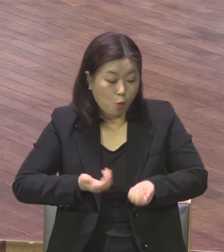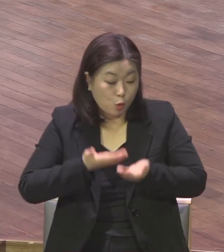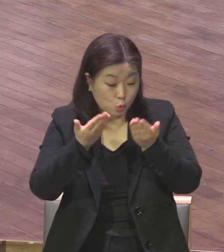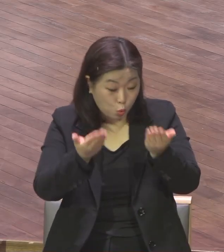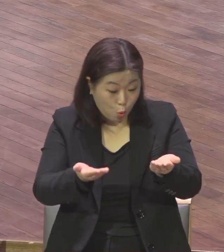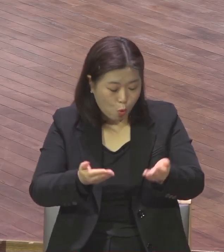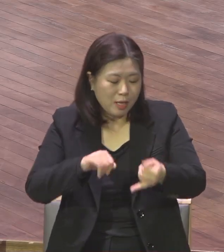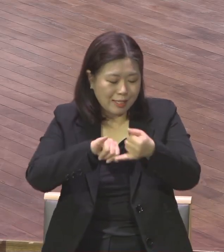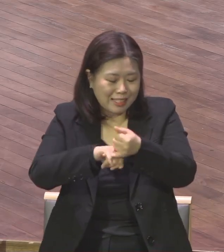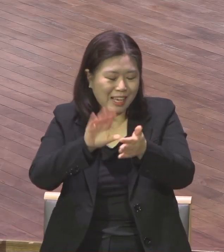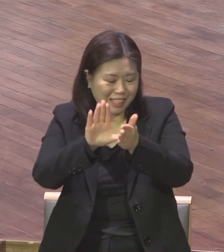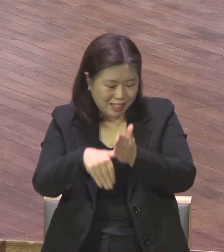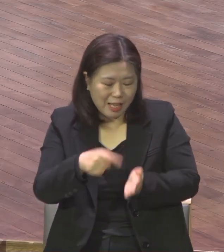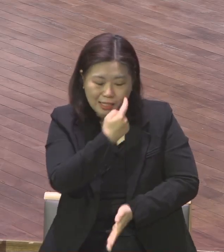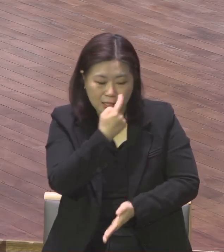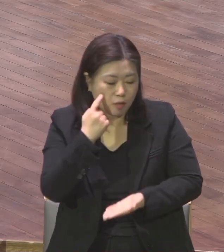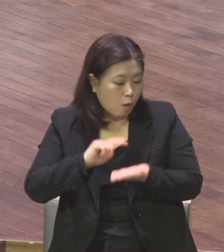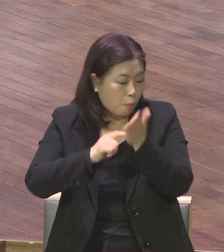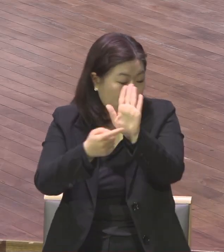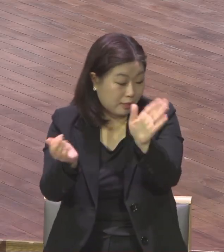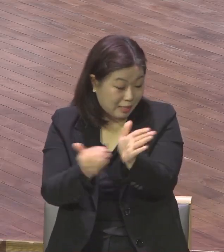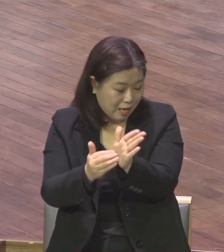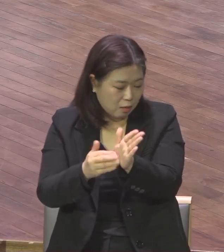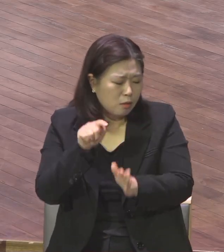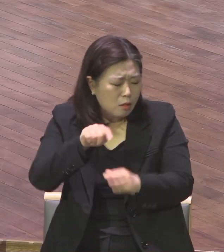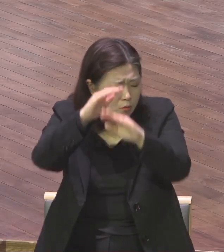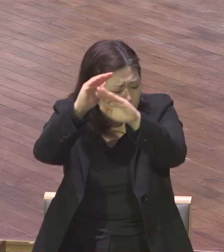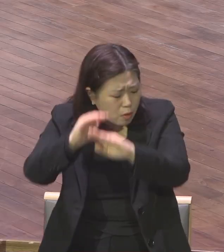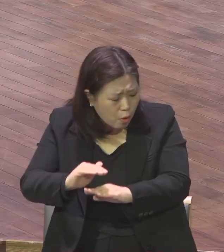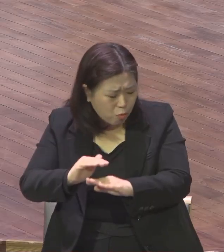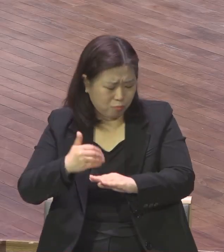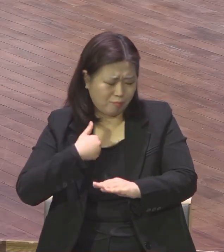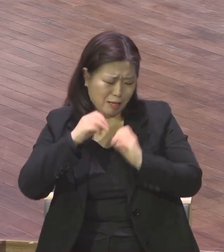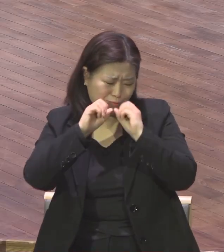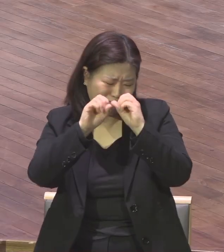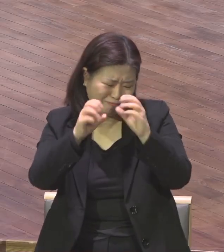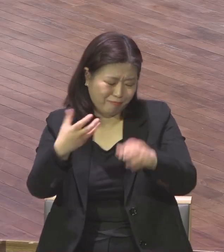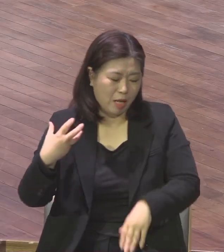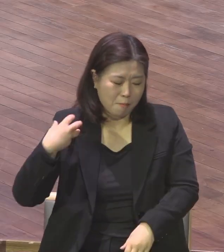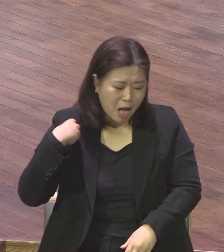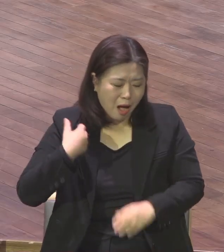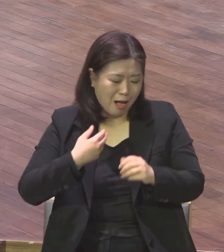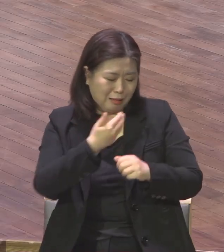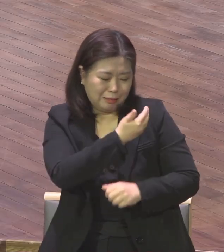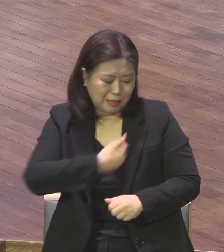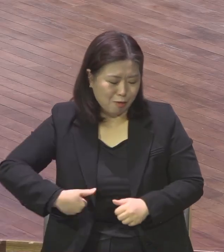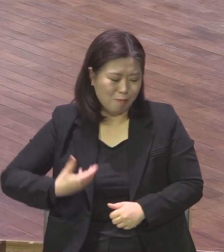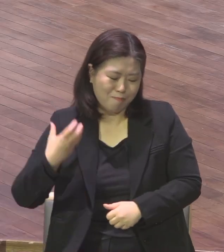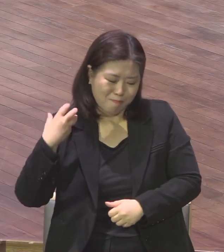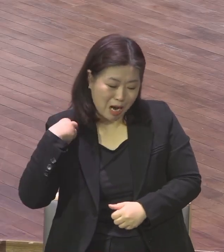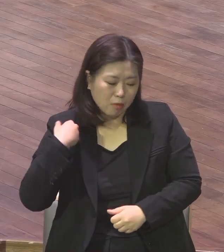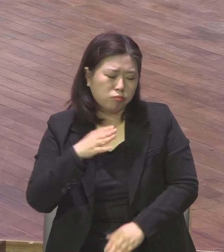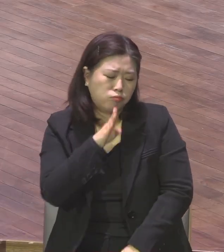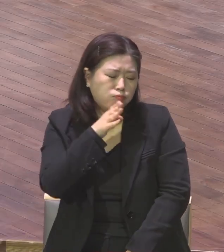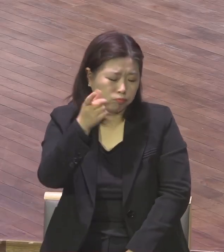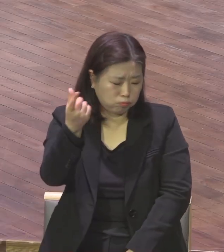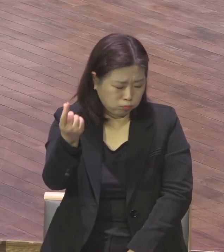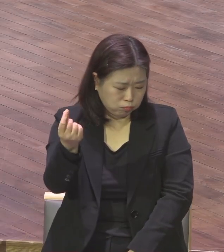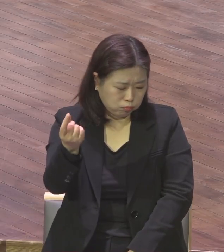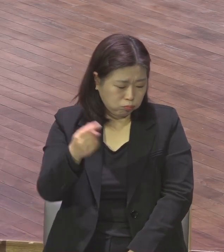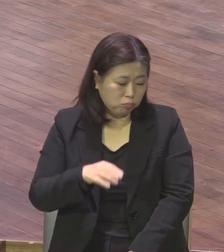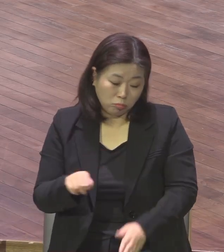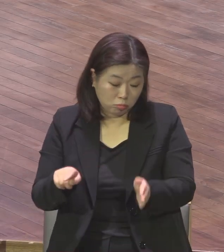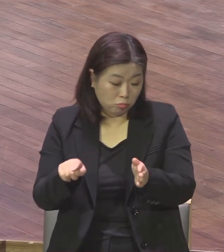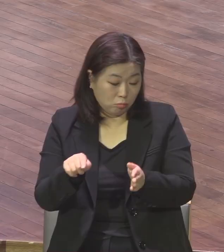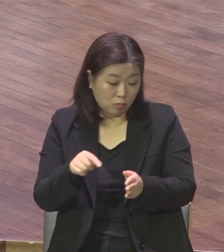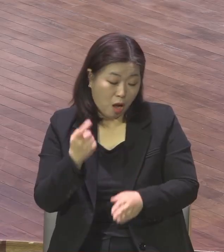주신 증거니라. 이를 위하여 내가 전파하는 자와 사도로 세움을 입은 것은 참말이요 거짓말이